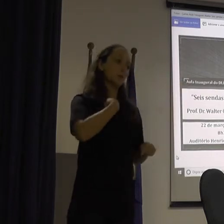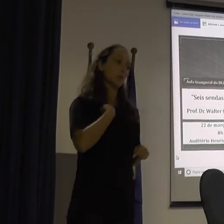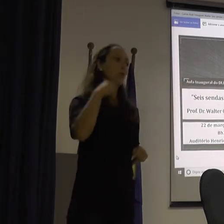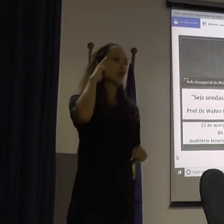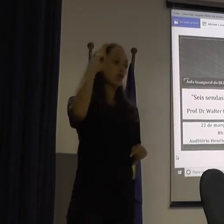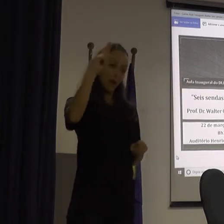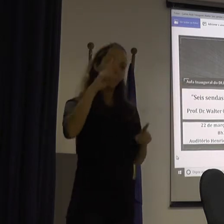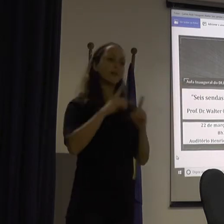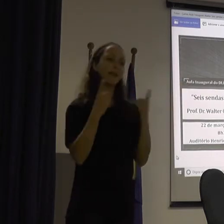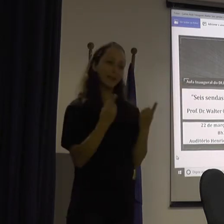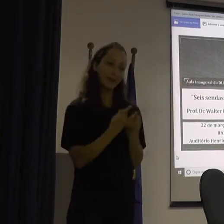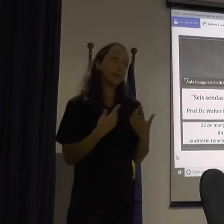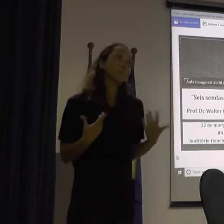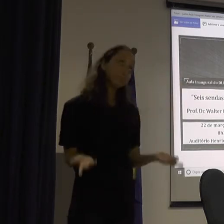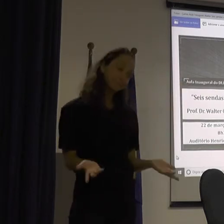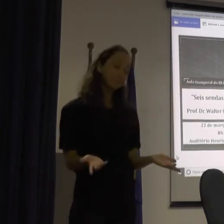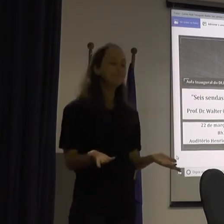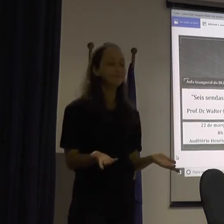mesmo.